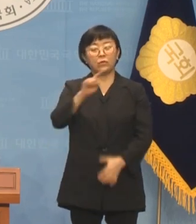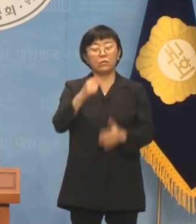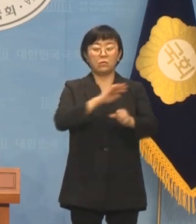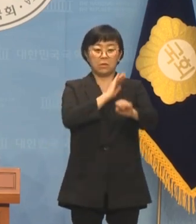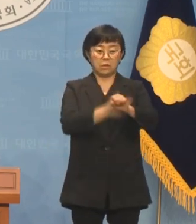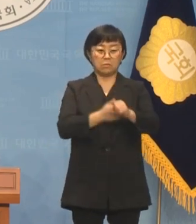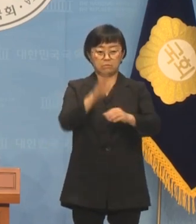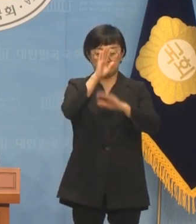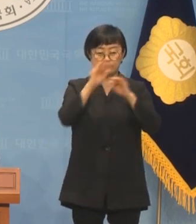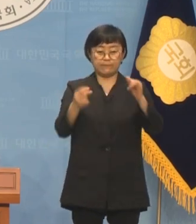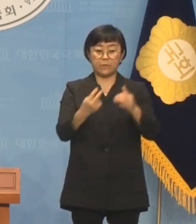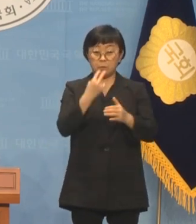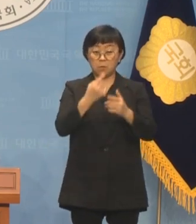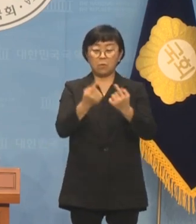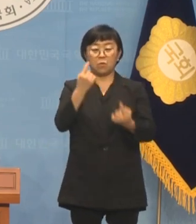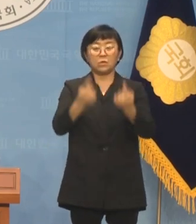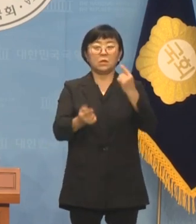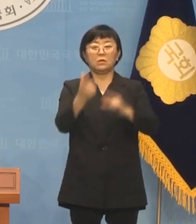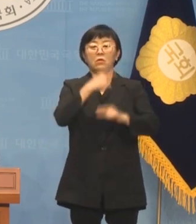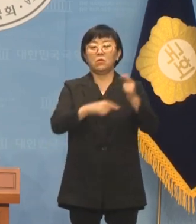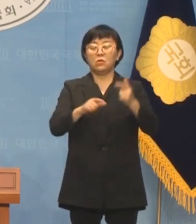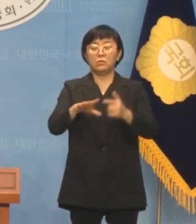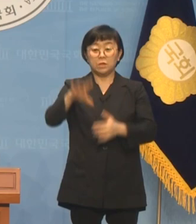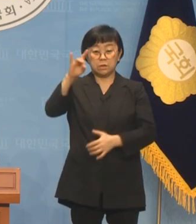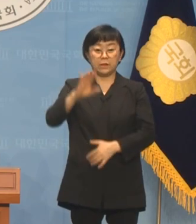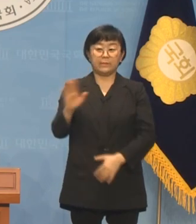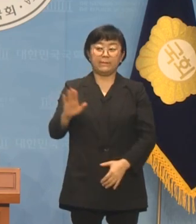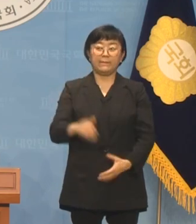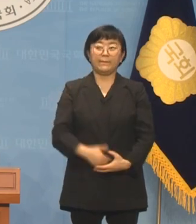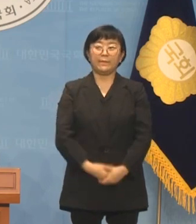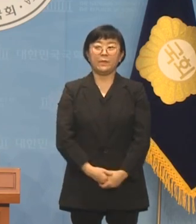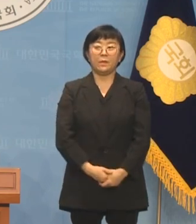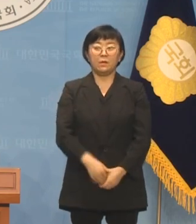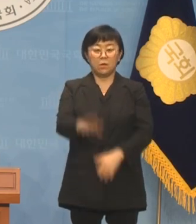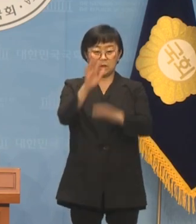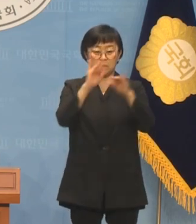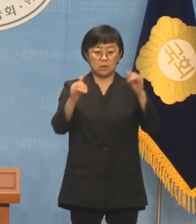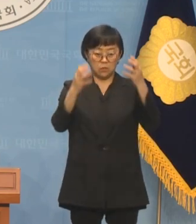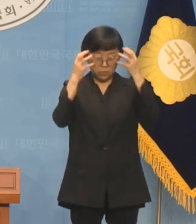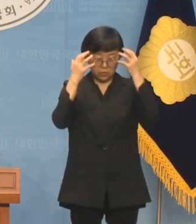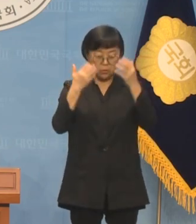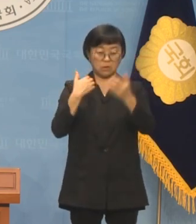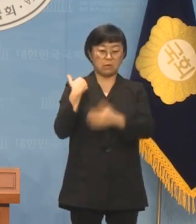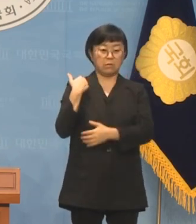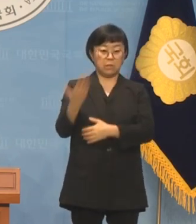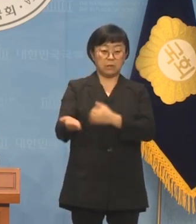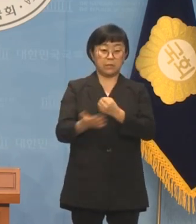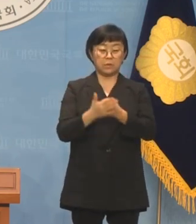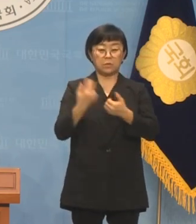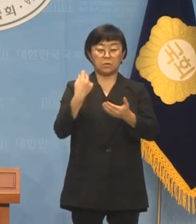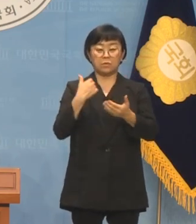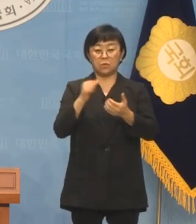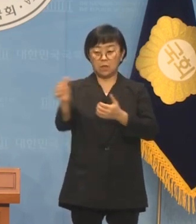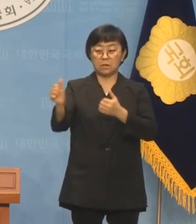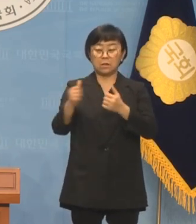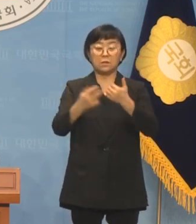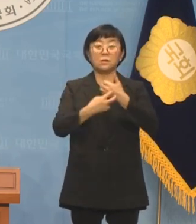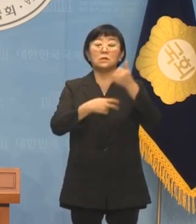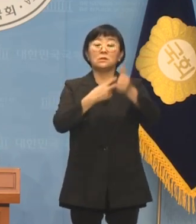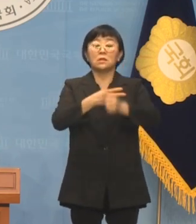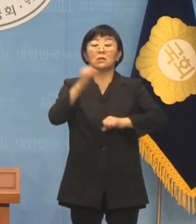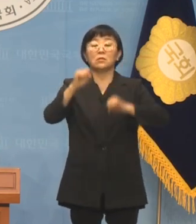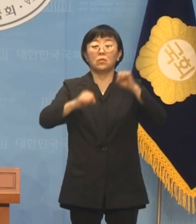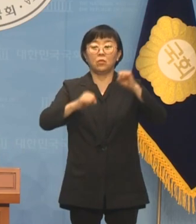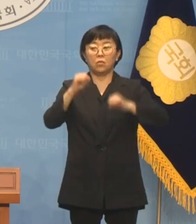권리도 환자의 생명보다 우선할 수 없습니다. 환자들의 고통을 외면하고 돌아서는 지금 의사들의